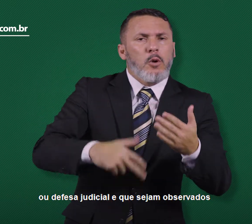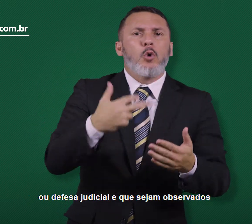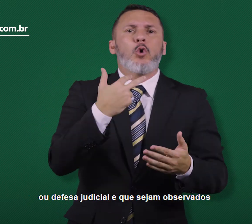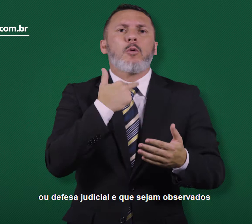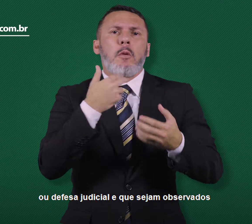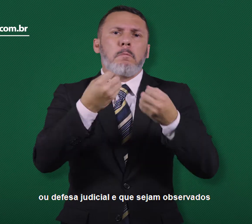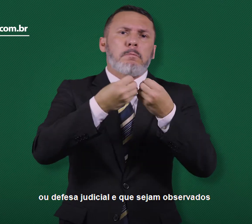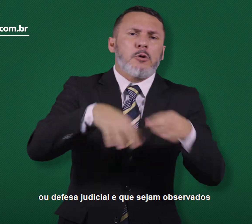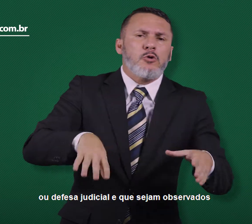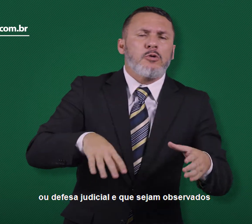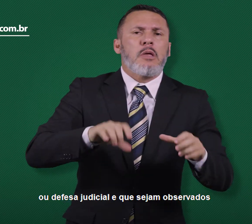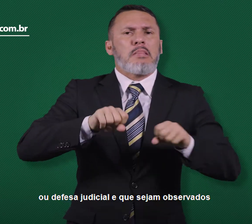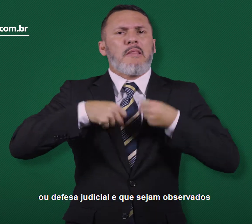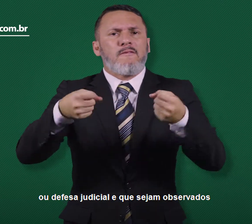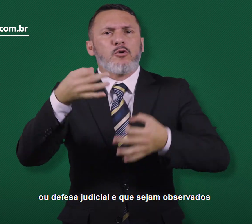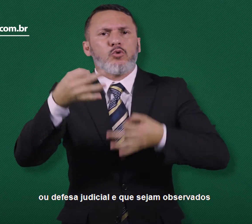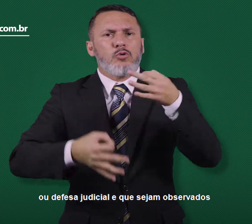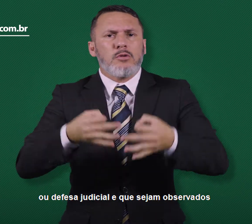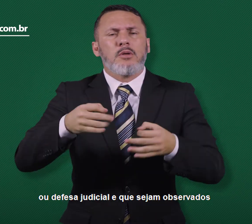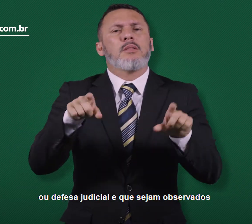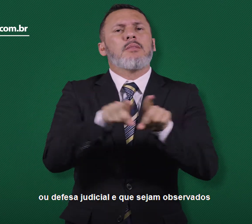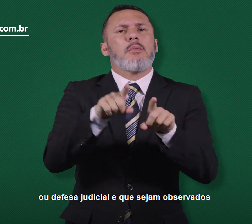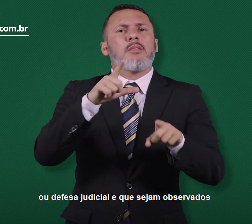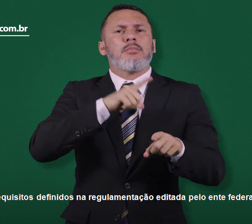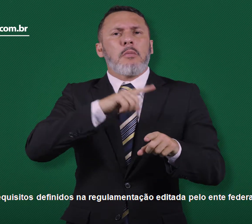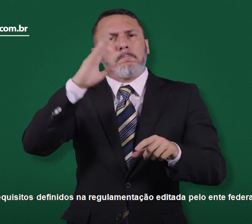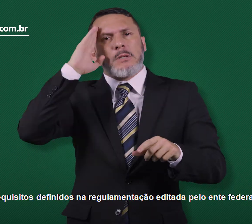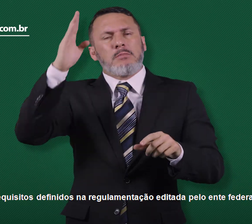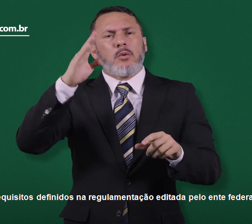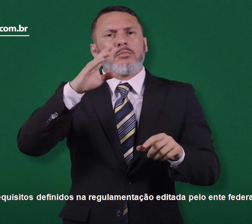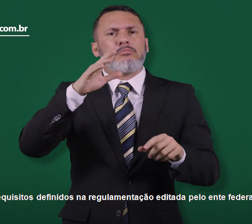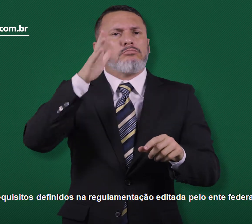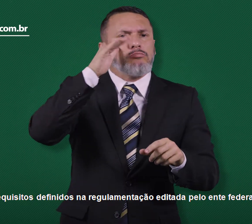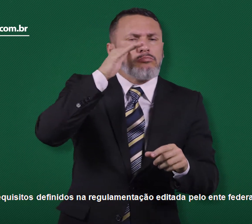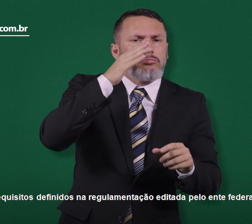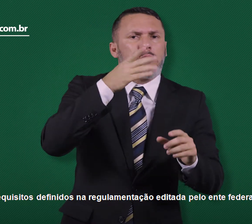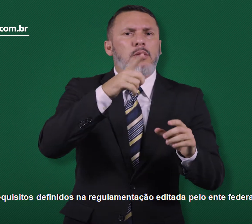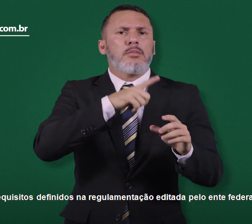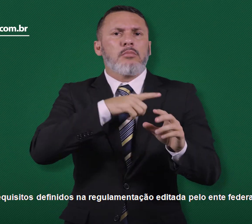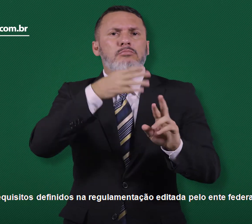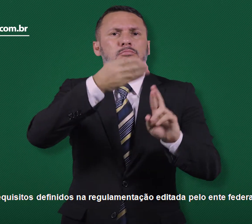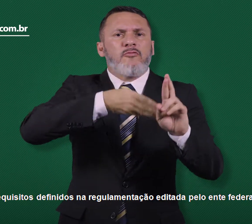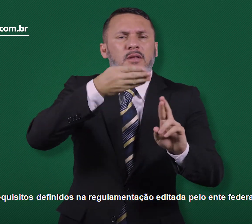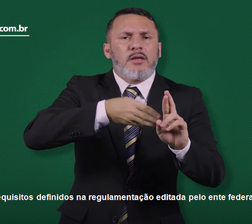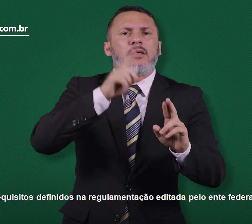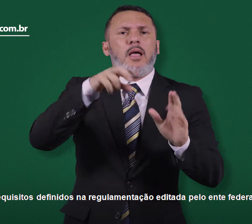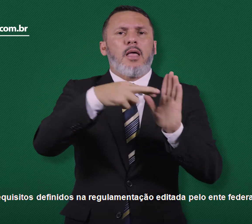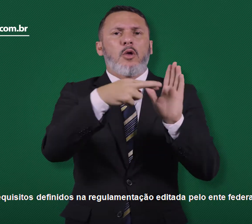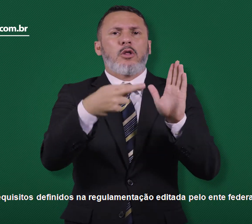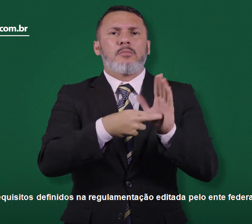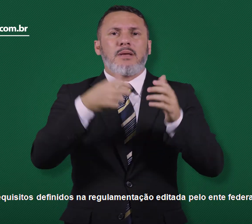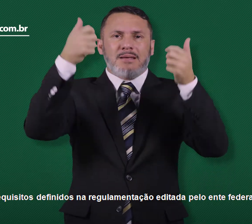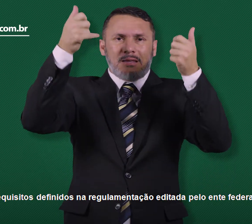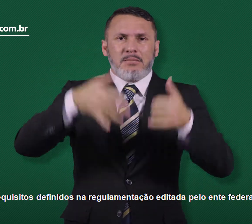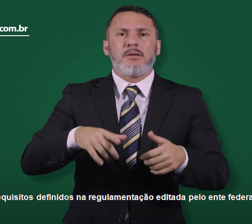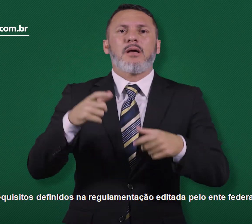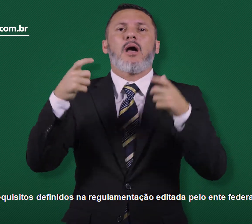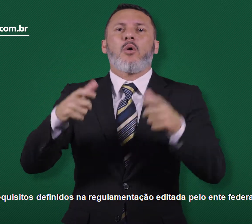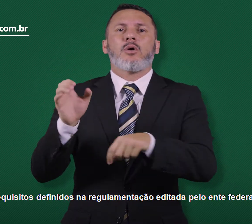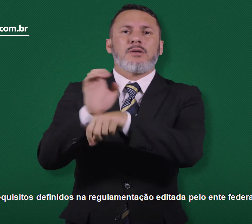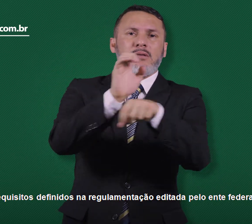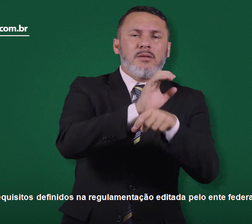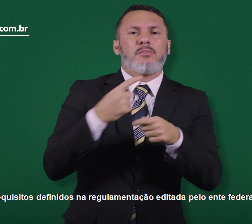recurso ou defesa judicial e que sejam observados os requisitos definidos na regulamentação editada pelo